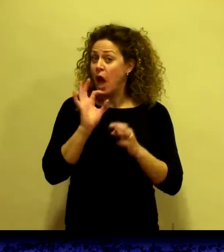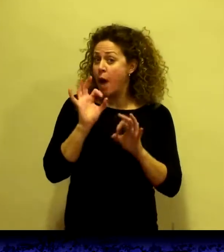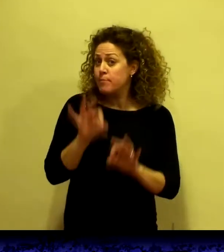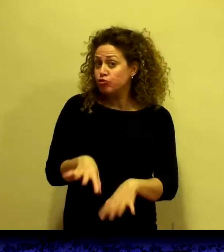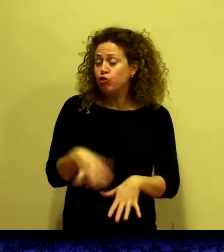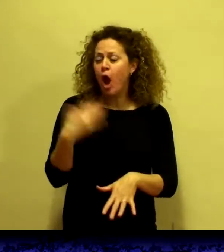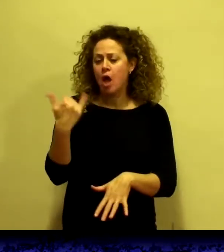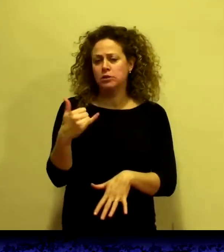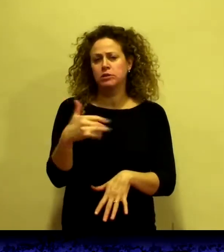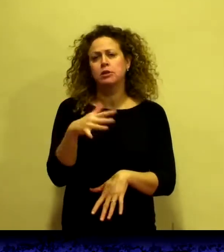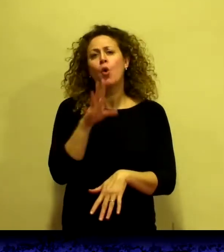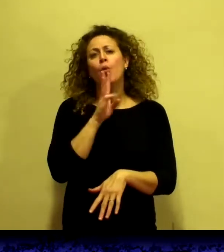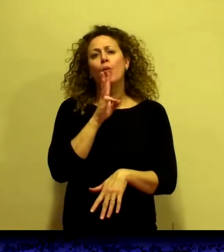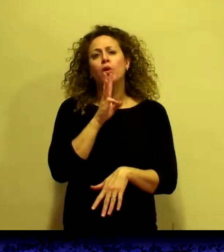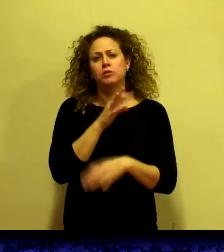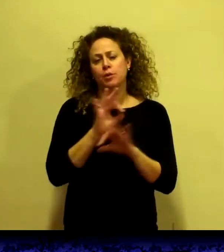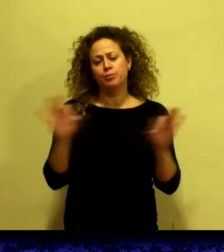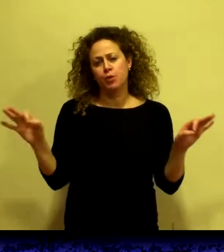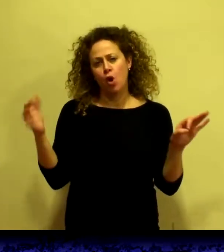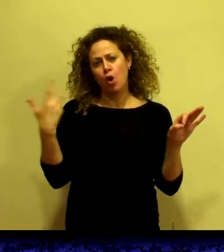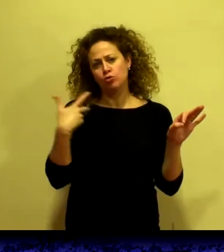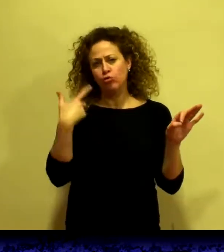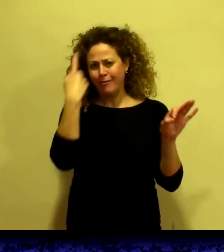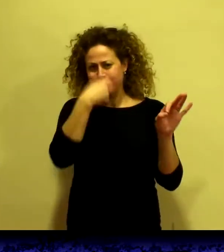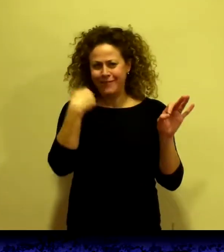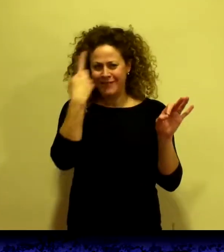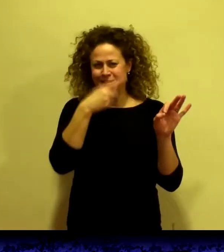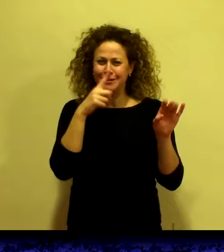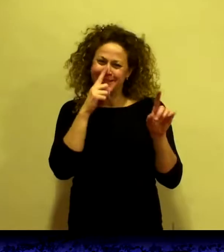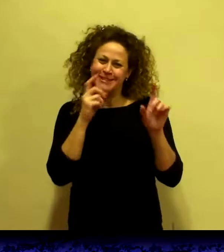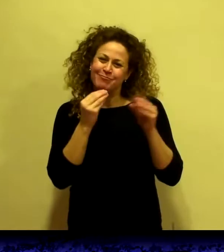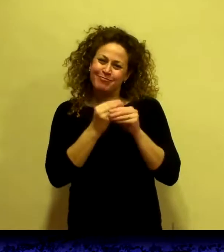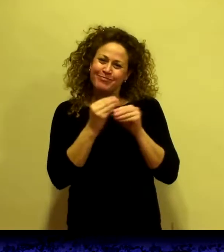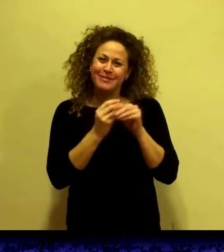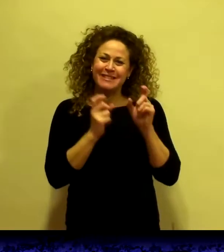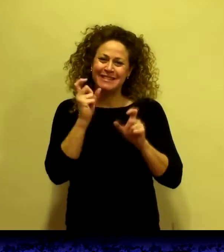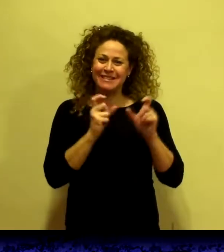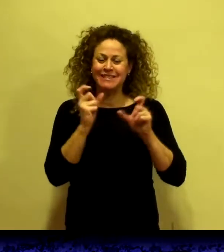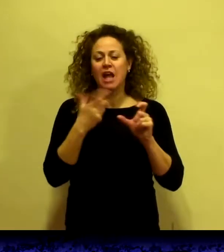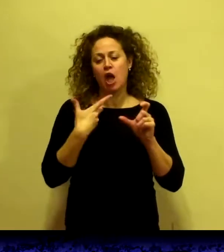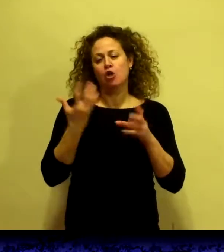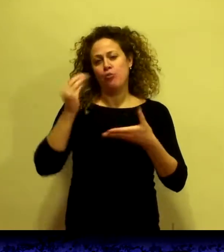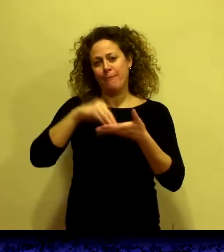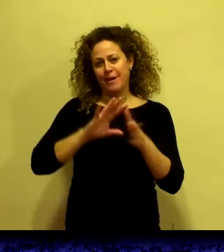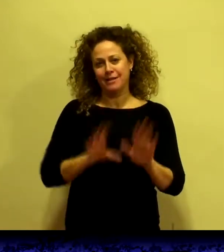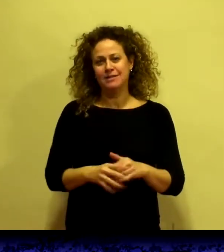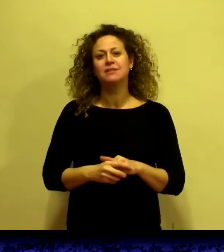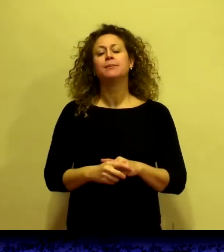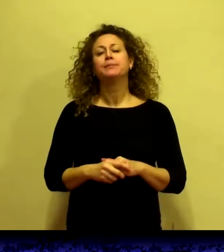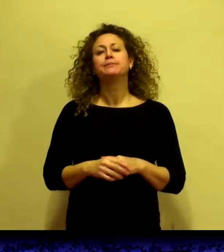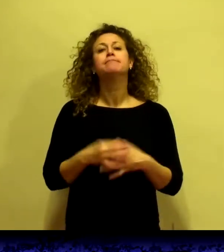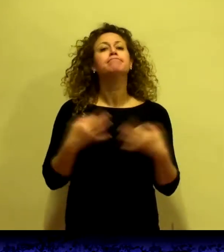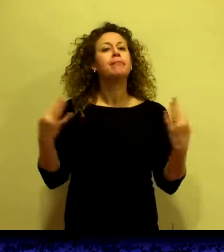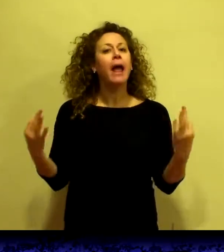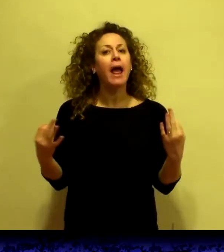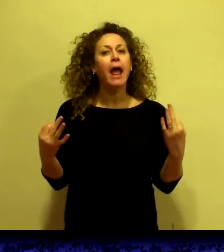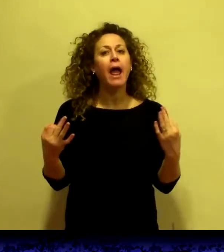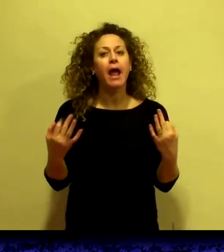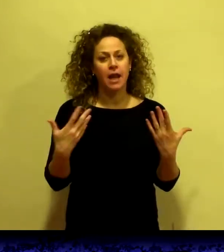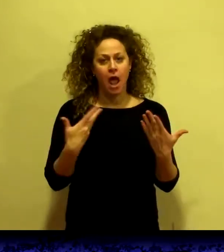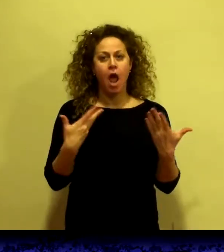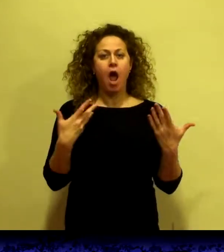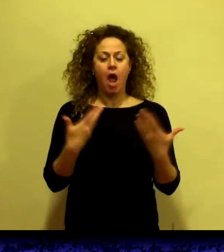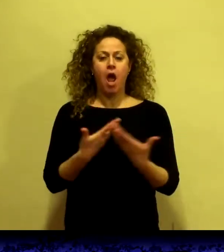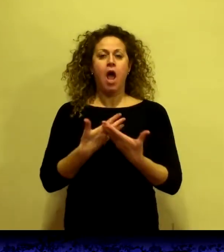messo anche i babacini simpatici sul contatto WhatsApp. Che carini, mamma. Ora lo metto